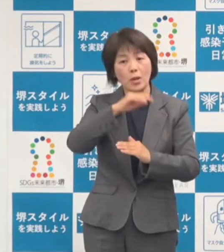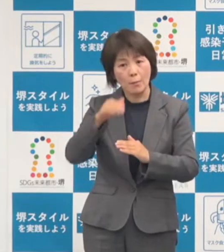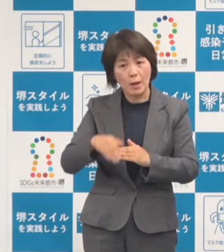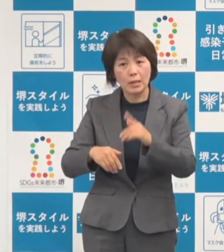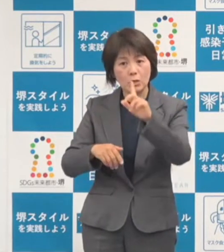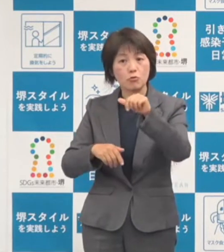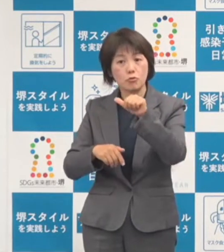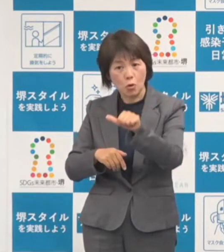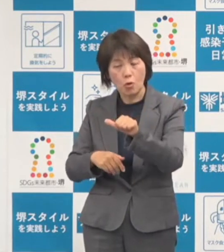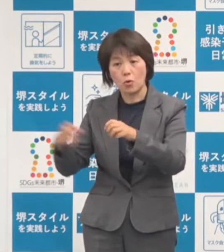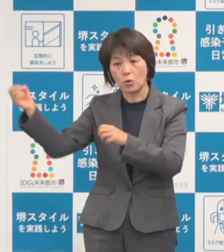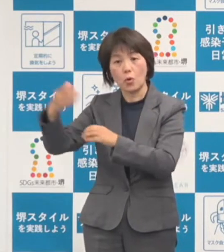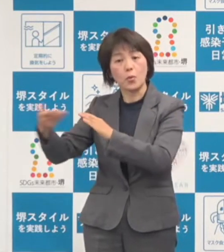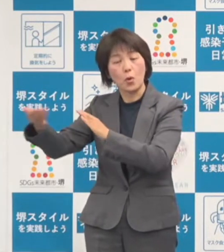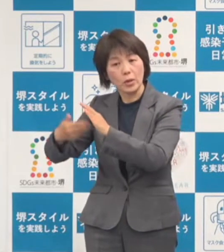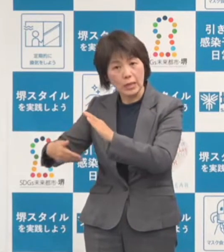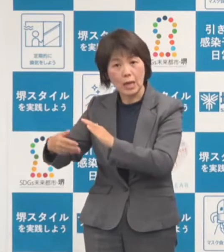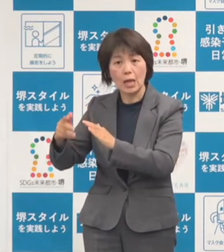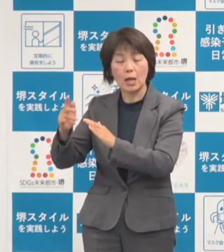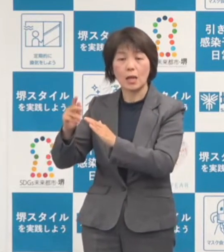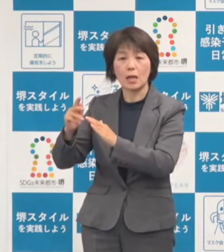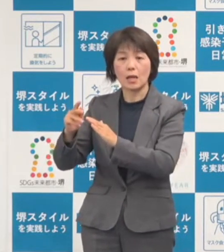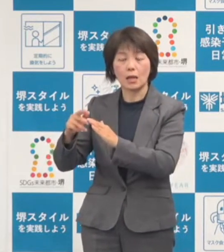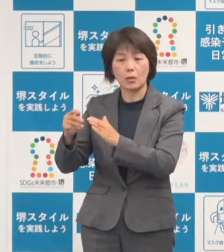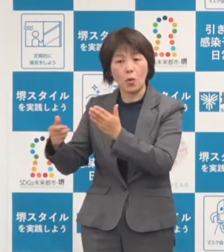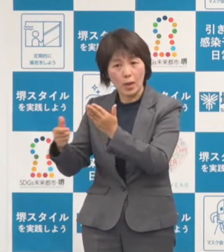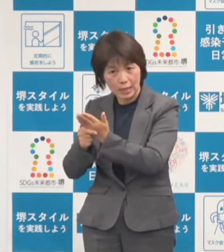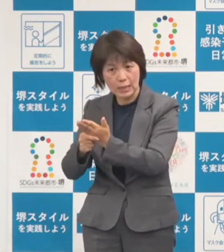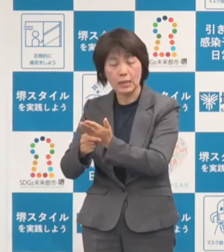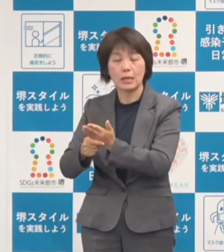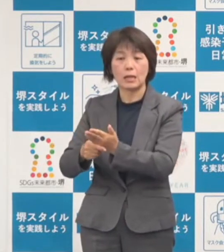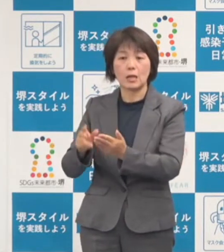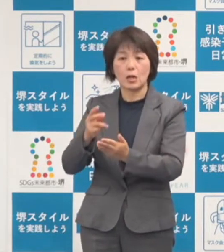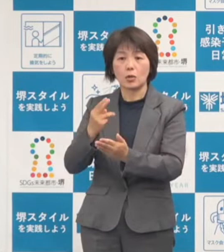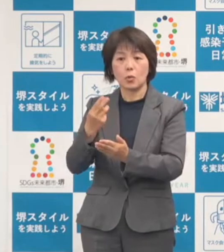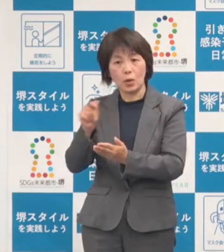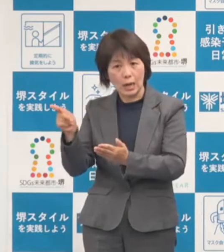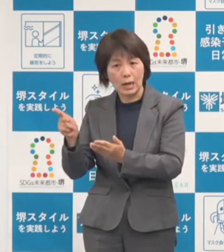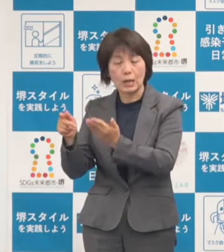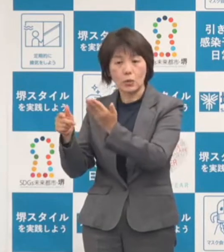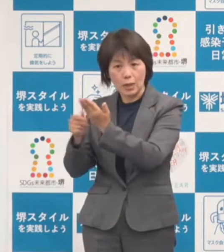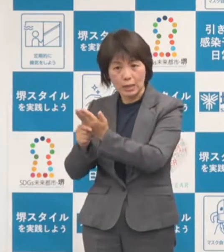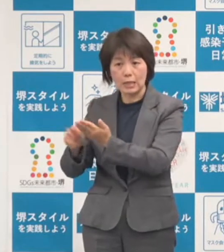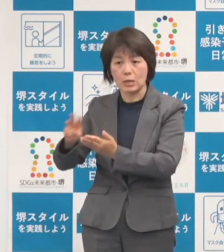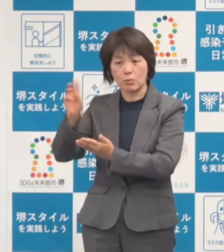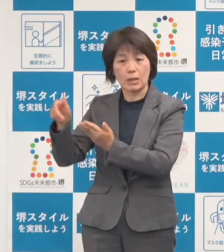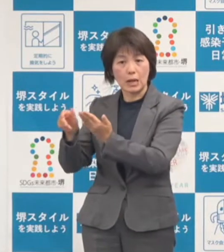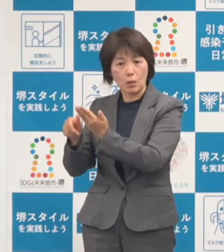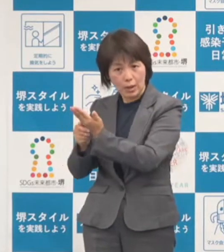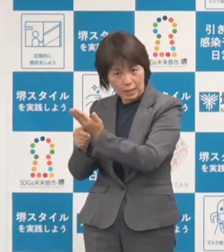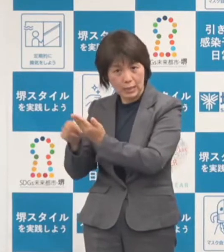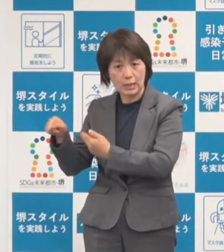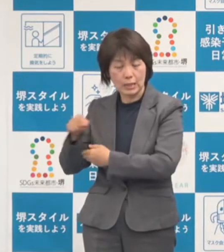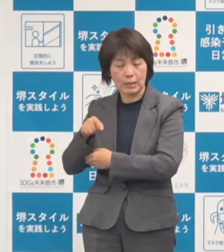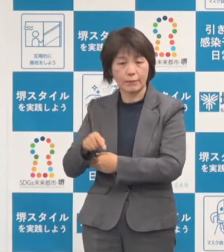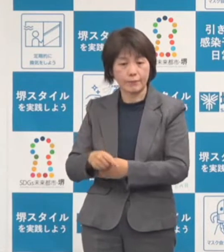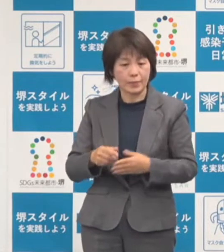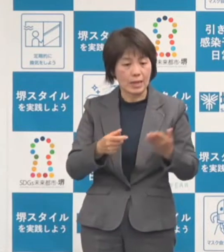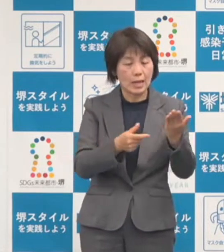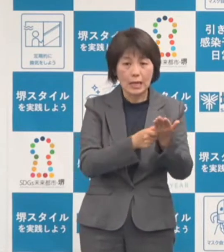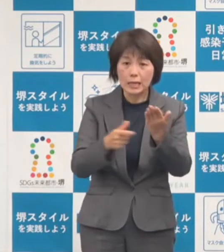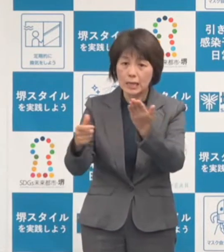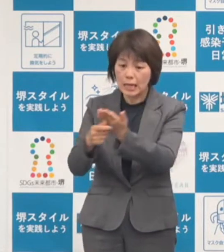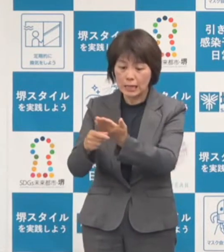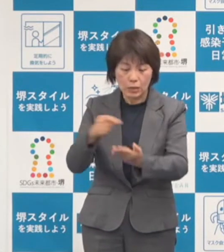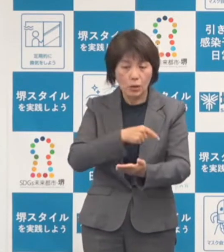カ所、光明池、戸上北、泉ヶ丘駅に1カ所ずつです。それぞれ駅間の移動を除いて、エリア内に設定